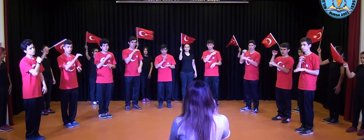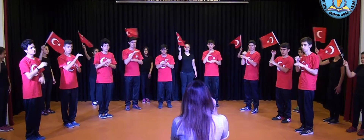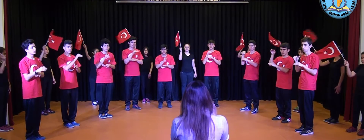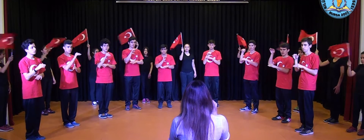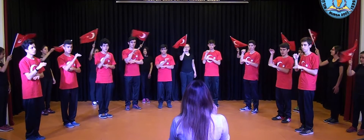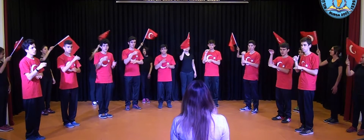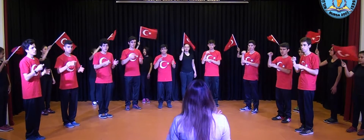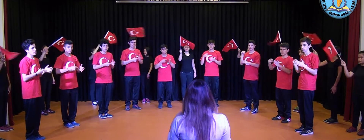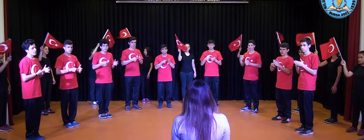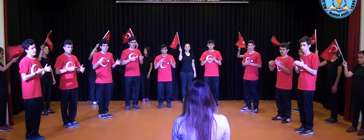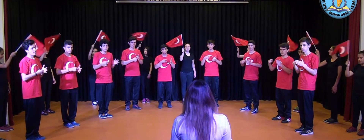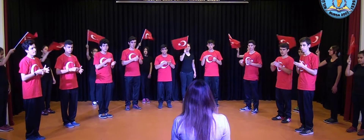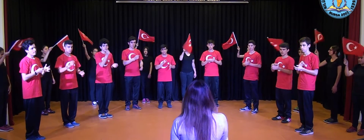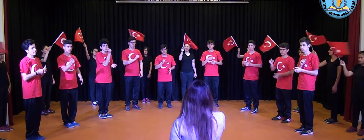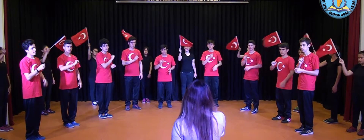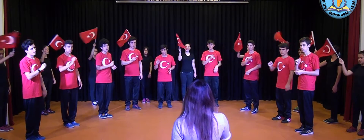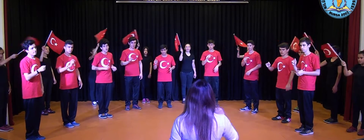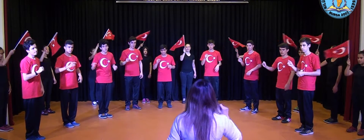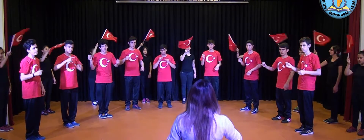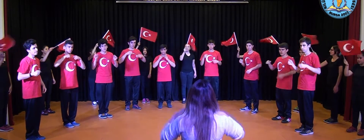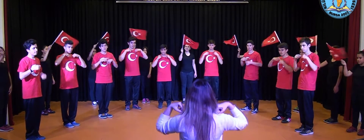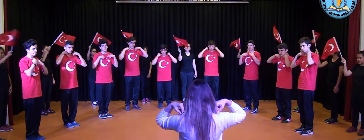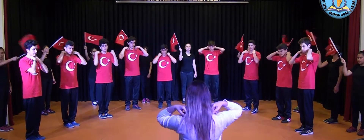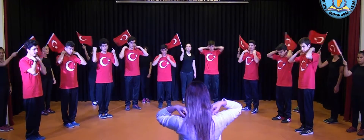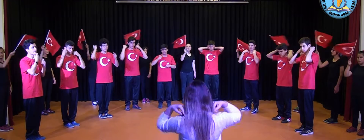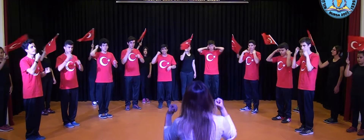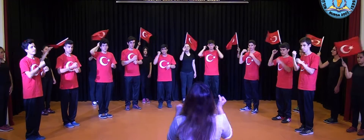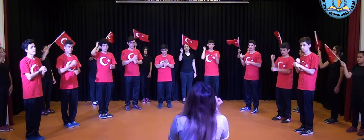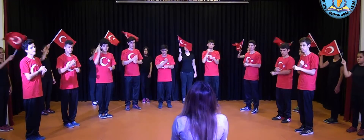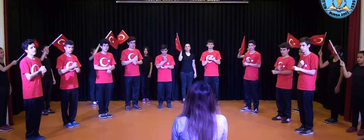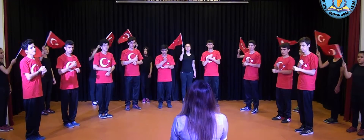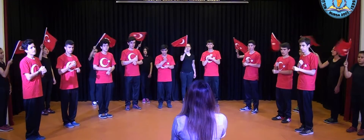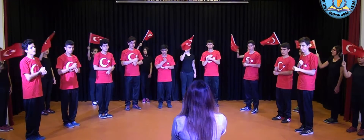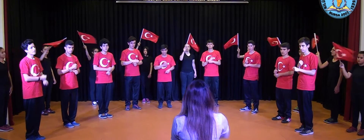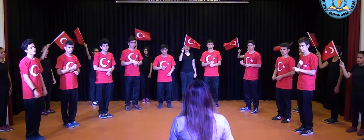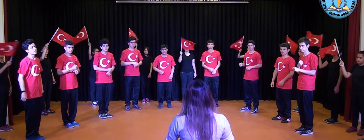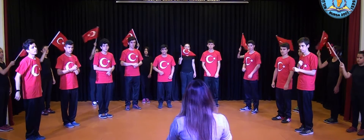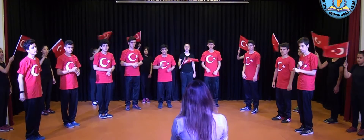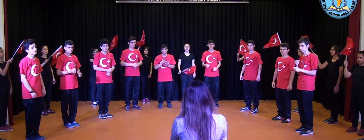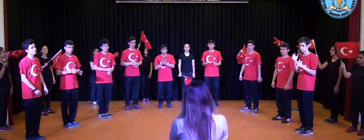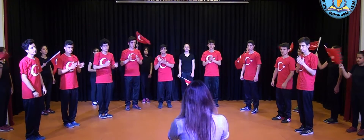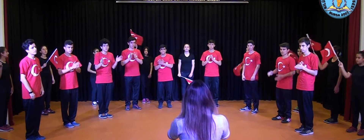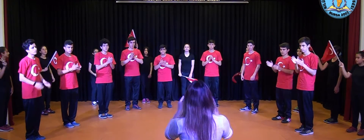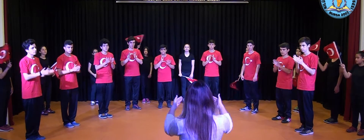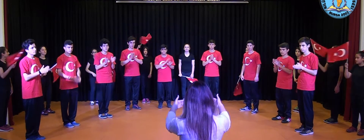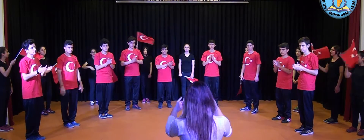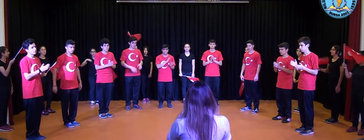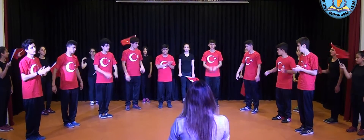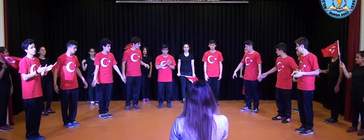Yaşa Adın yazılacak Yüceler Taşa Yaşa